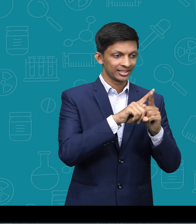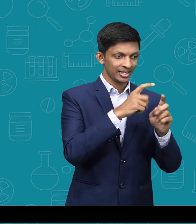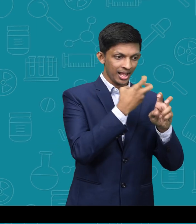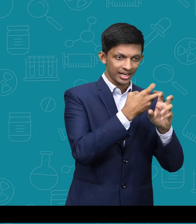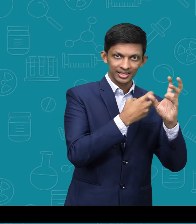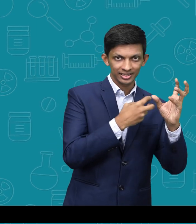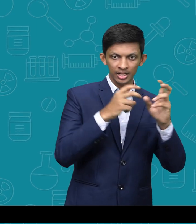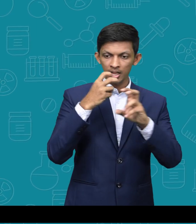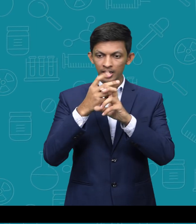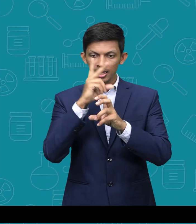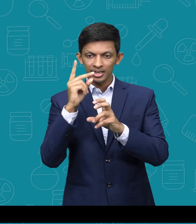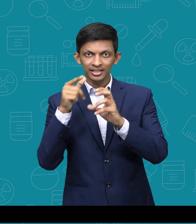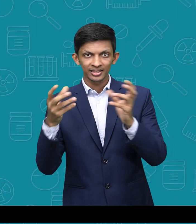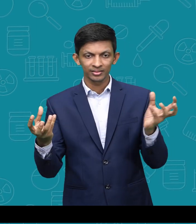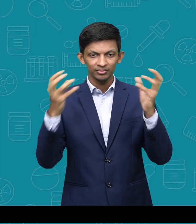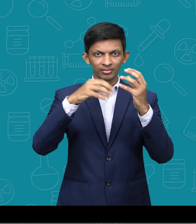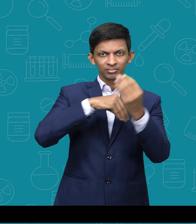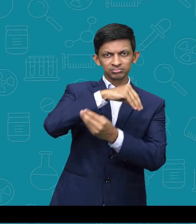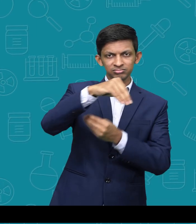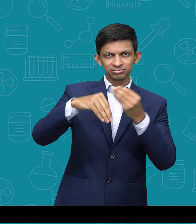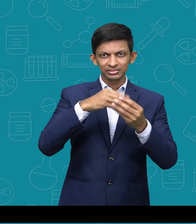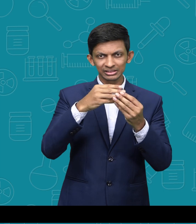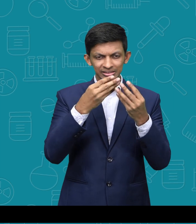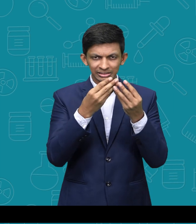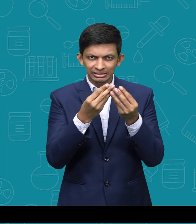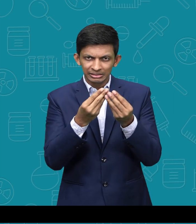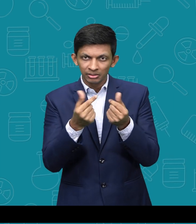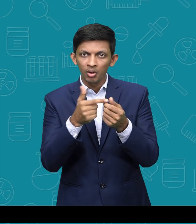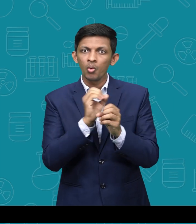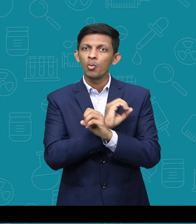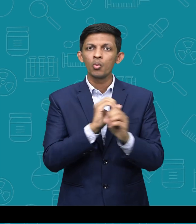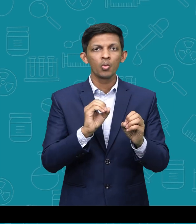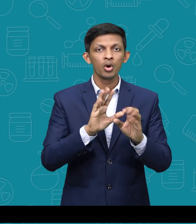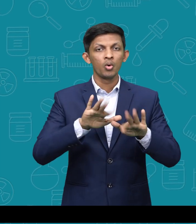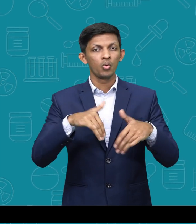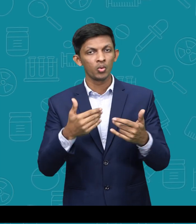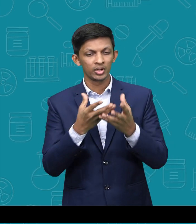మిశ్రమాలు తుప్పు పట్టడం లేదా చాలా తక్కువ స్థాయిలో తుప్పు పట్టడం లేదు.